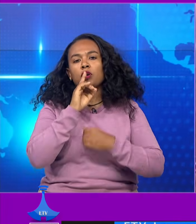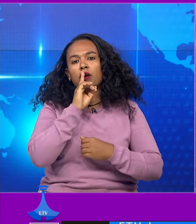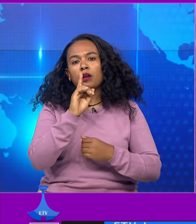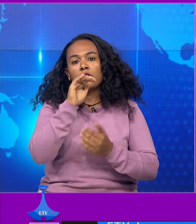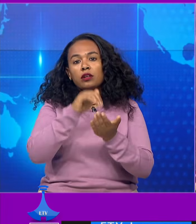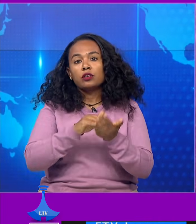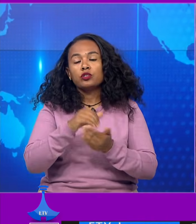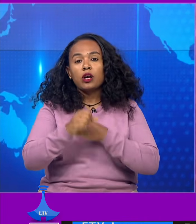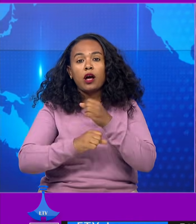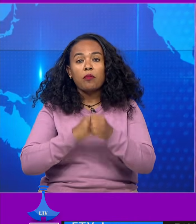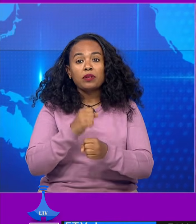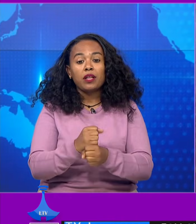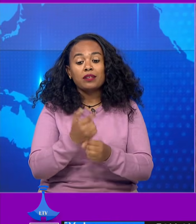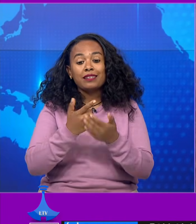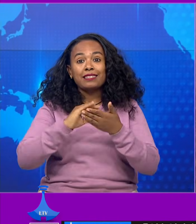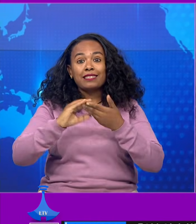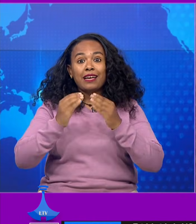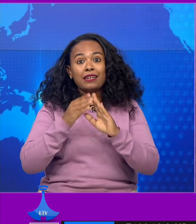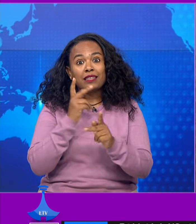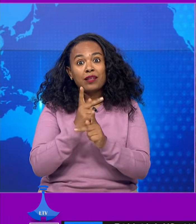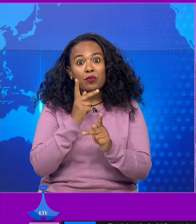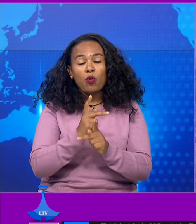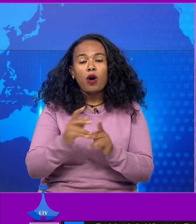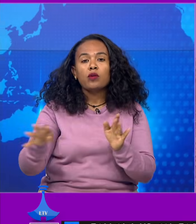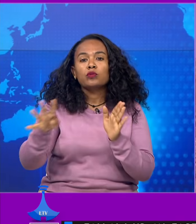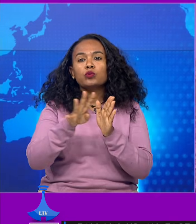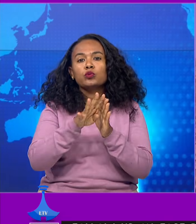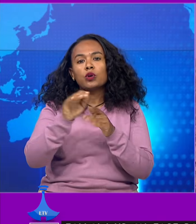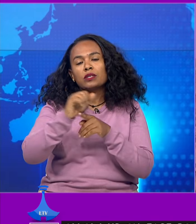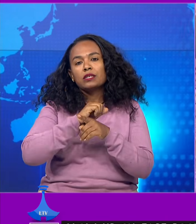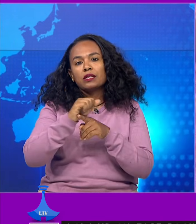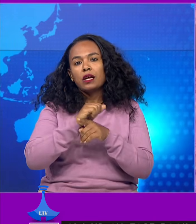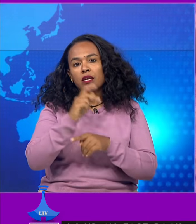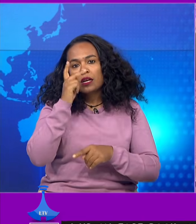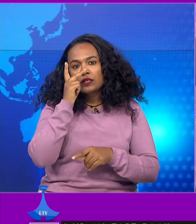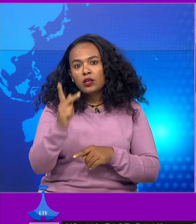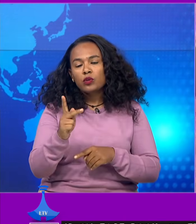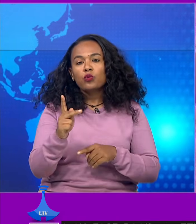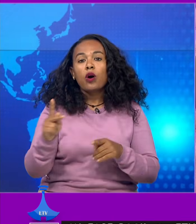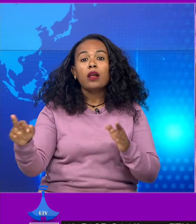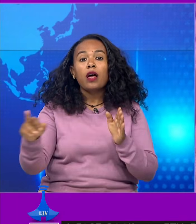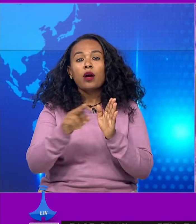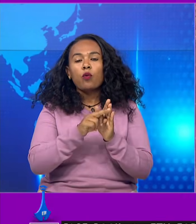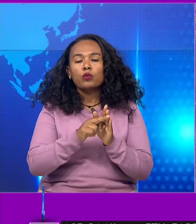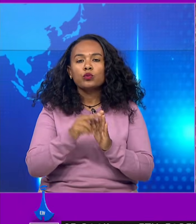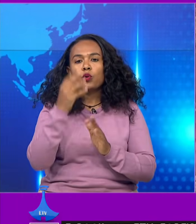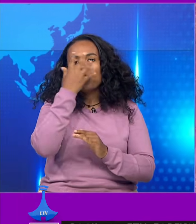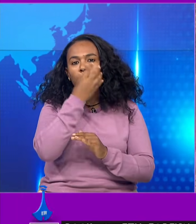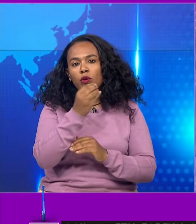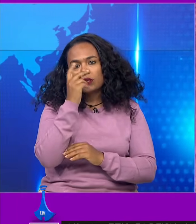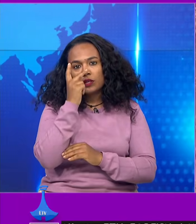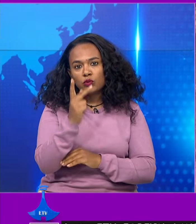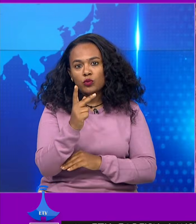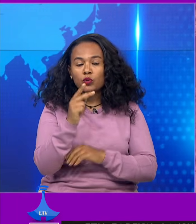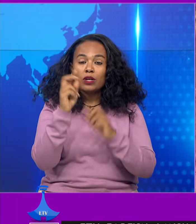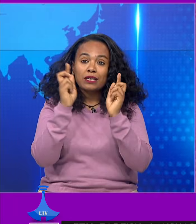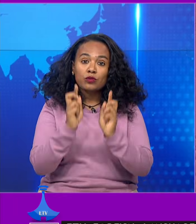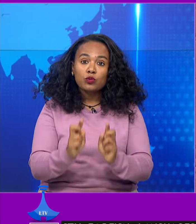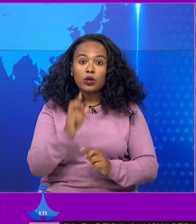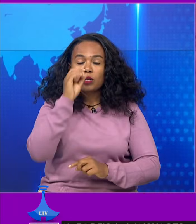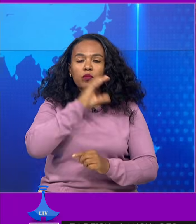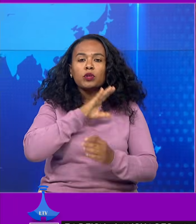ዓመታት ተራሮቿ ታሪክን ጠብቀዋል፣ ወንዞቿ ስልጣኔን አስተናግደዋል፣ ሐይቆቿም ውበቷን አንጸባርቀዋል፣ ቅርሶቿ ደግሞ